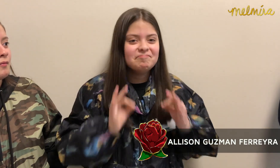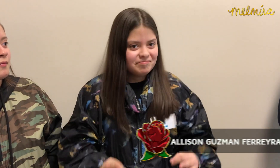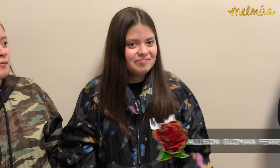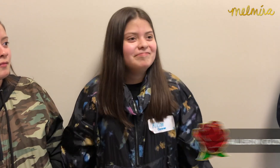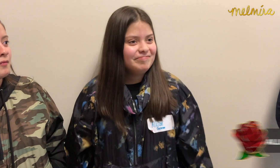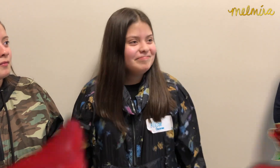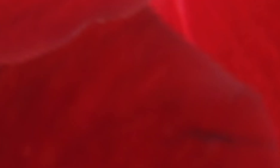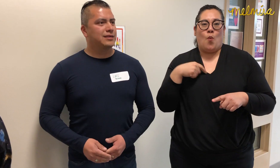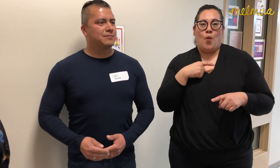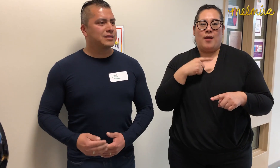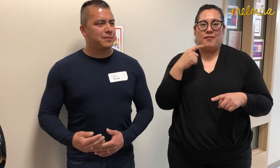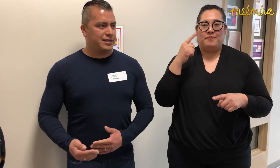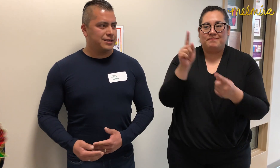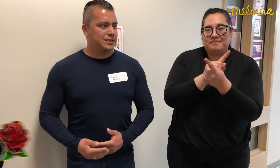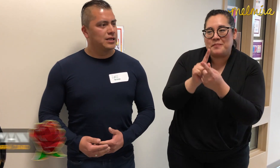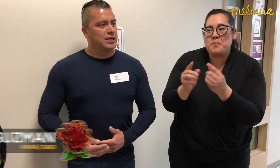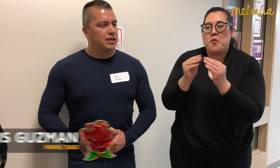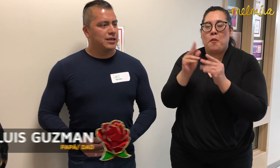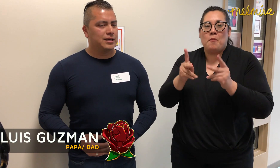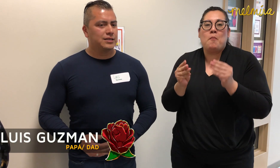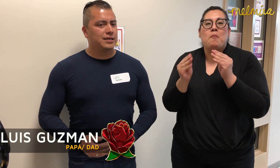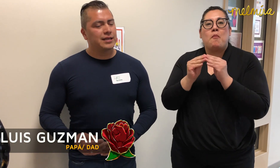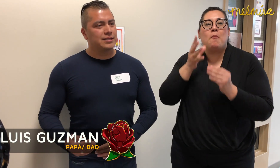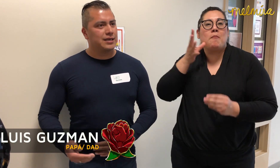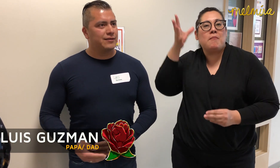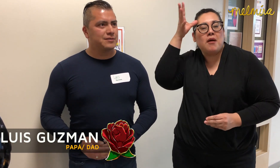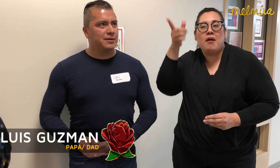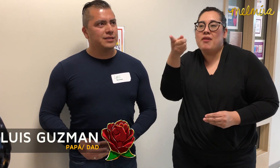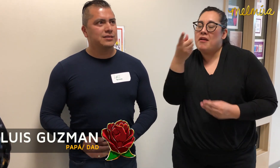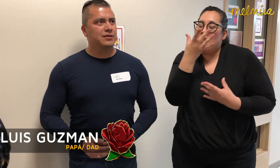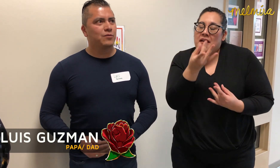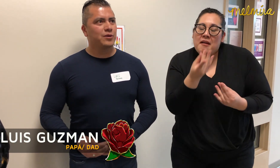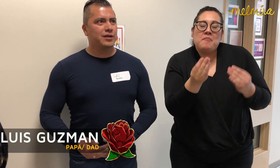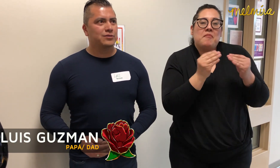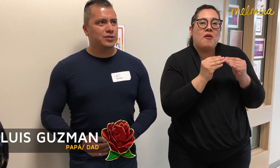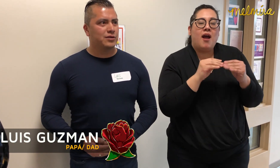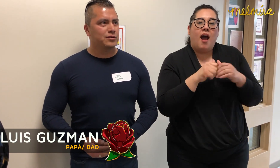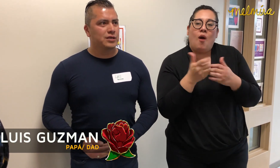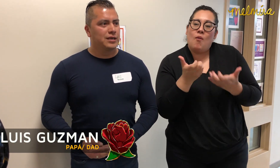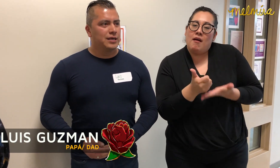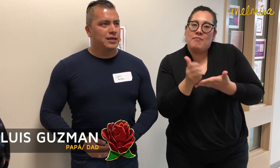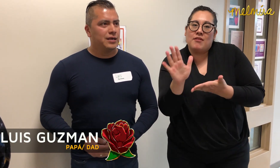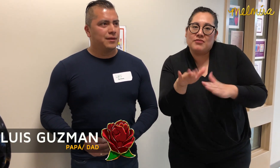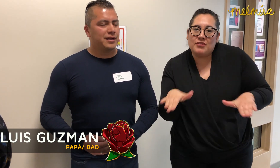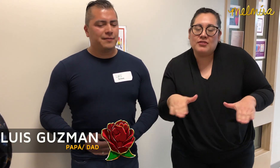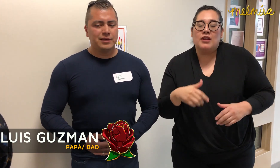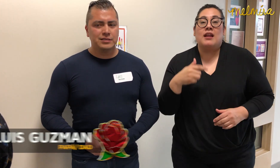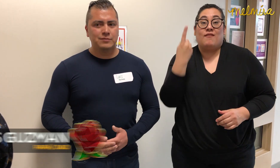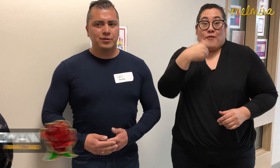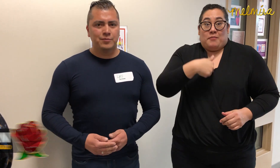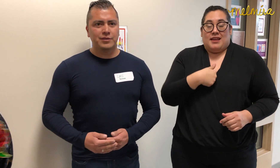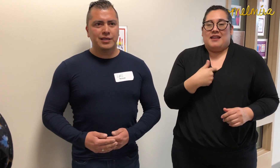nosotras conocemos más padres que se interesan cada vez más en cómo ayudar a sus hijos y para mí es muy